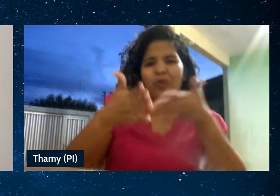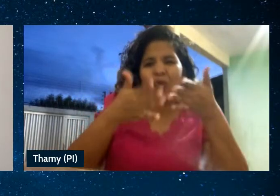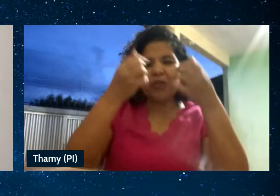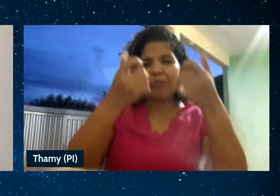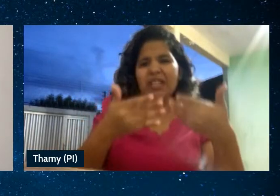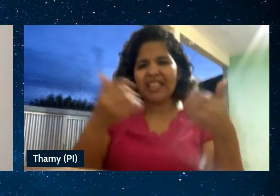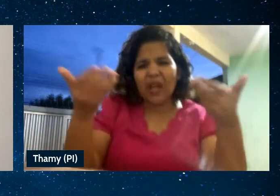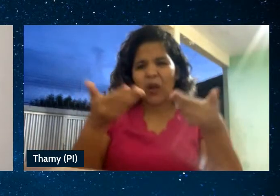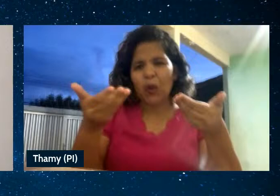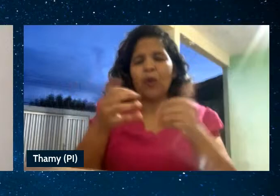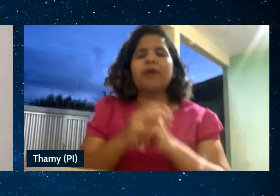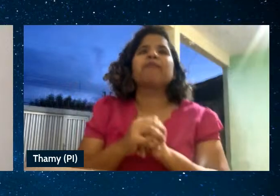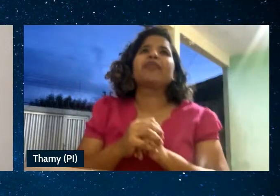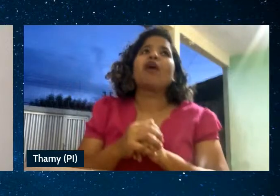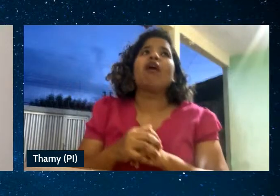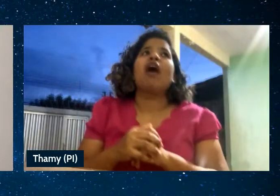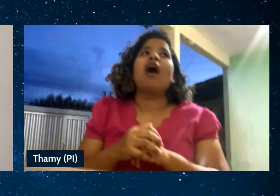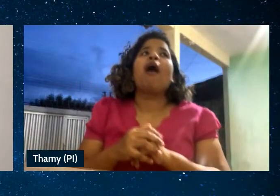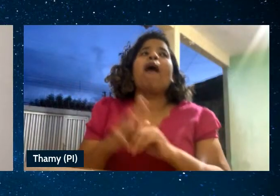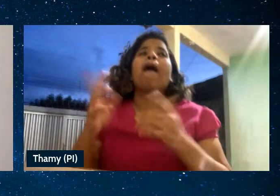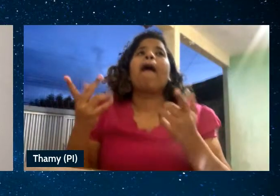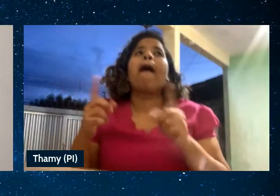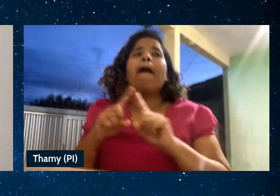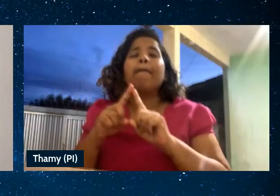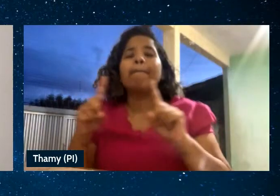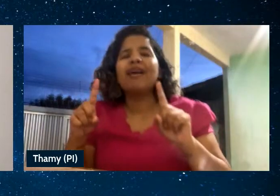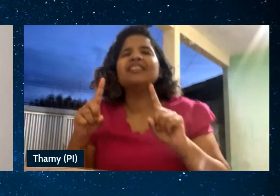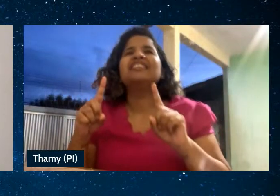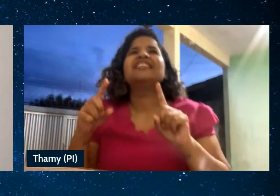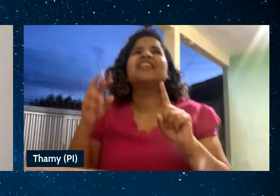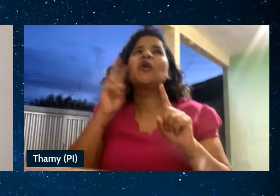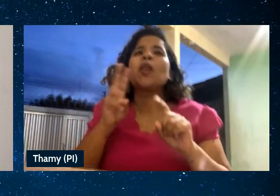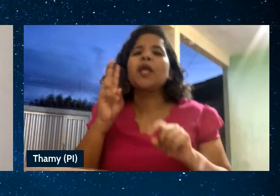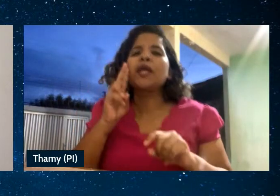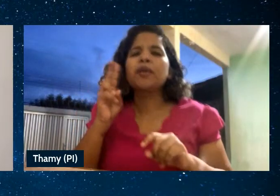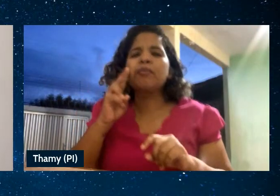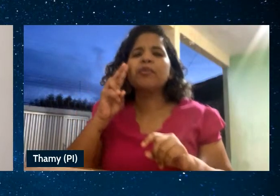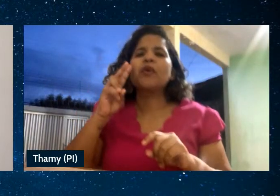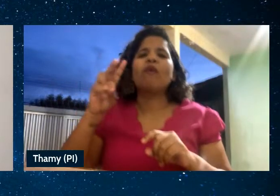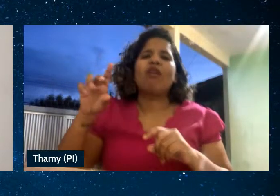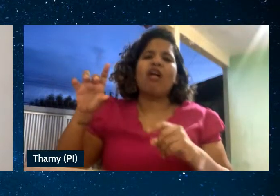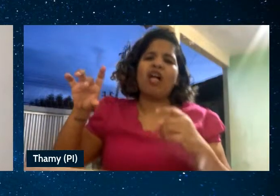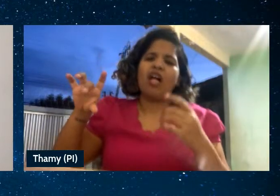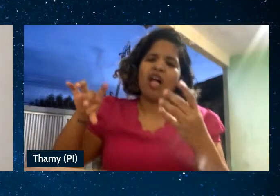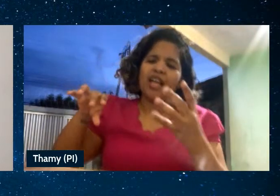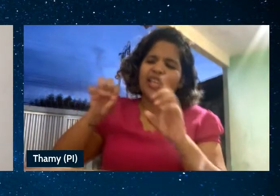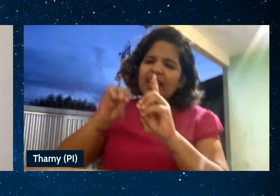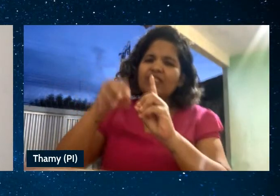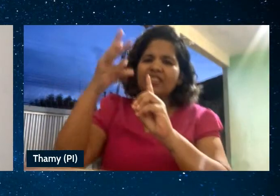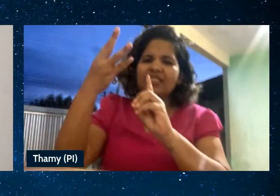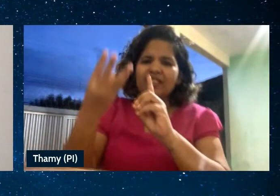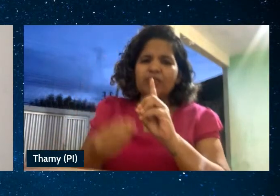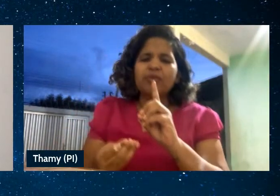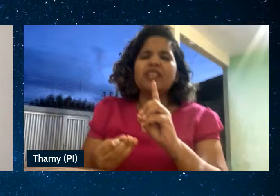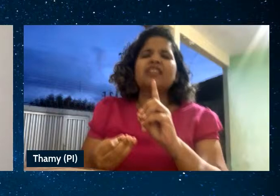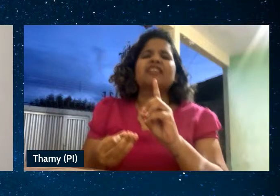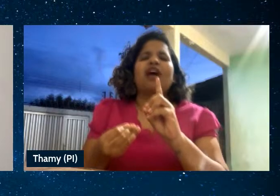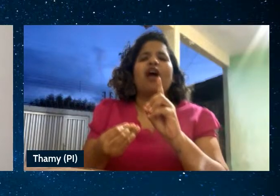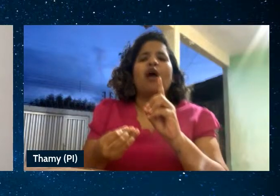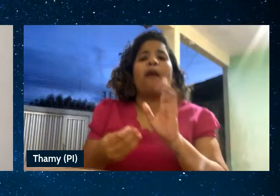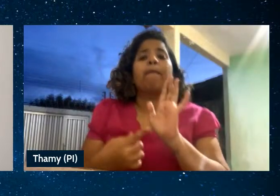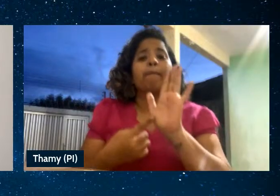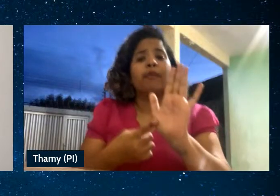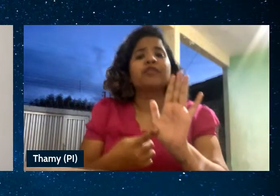espiritualidade fala para nós que a alegria é uma das virtudes que faz com que a